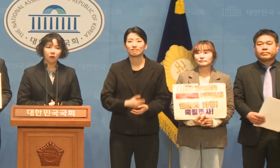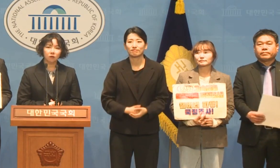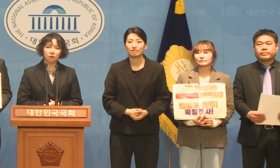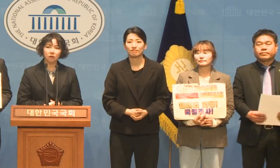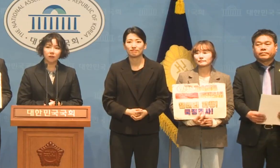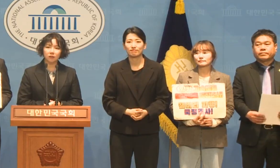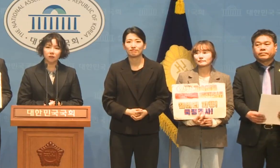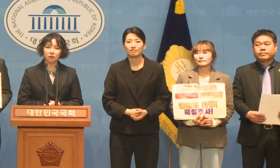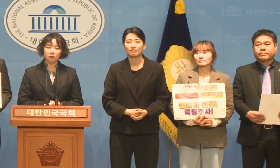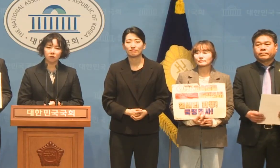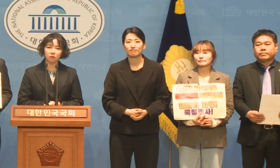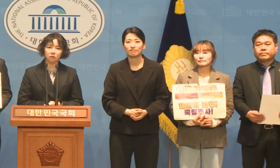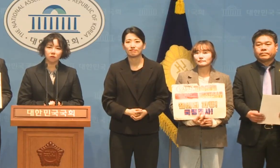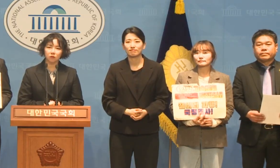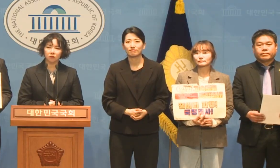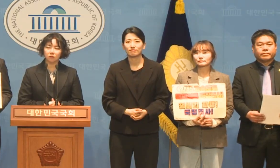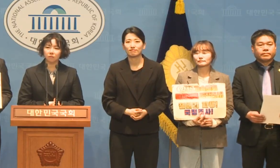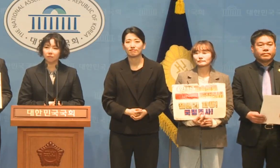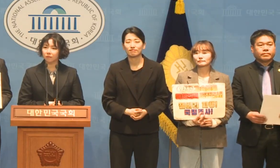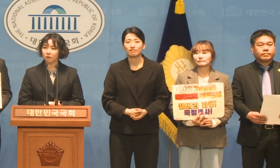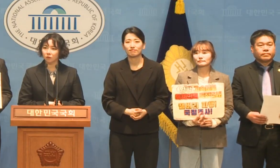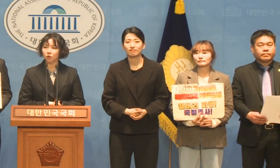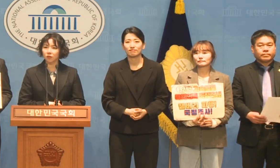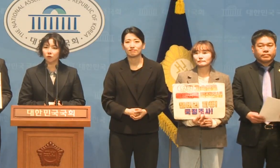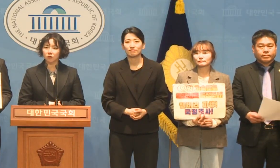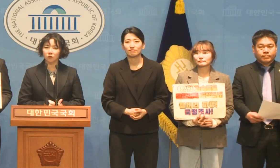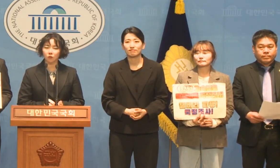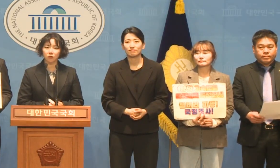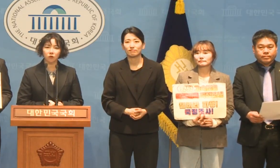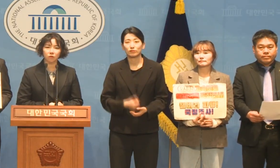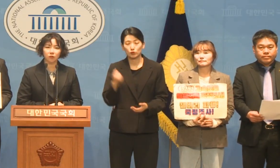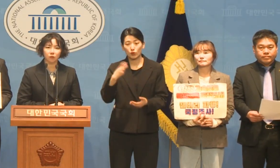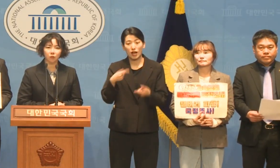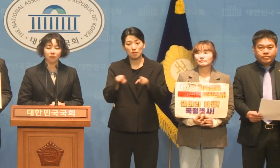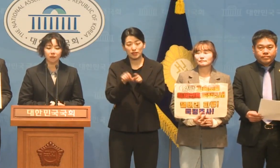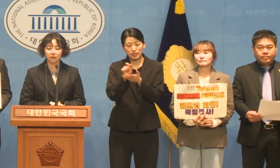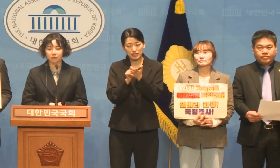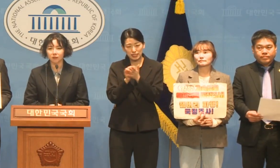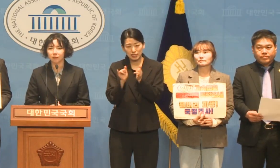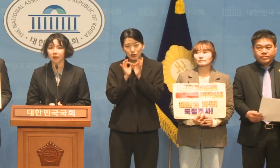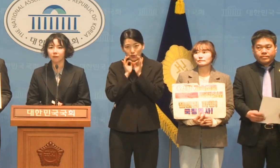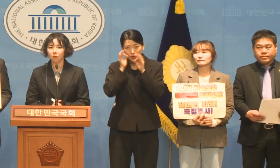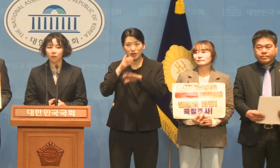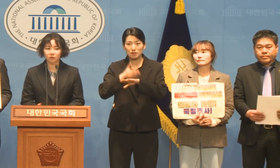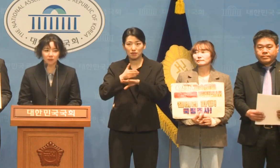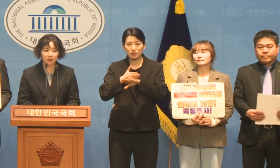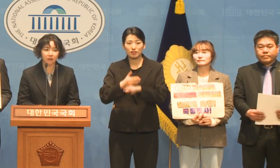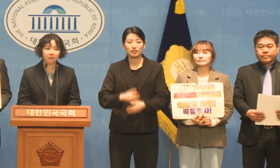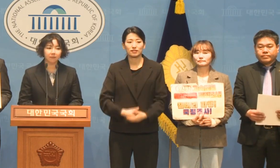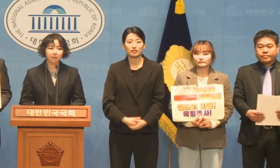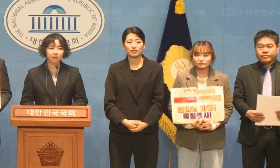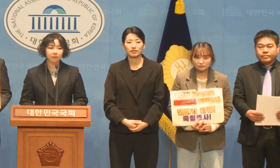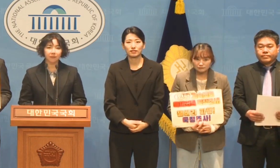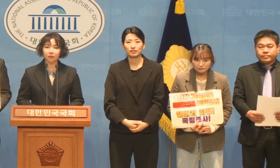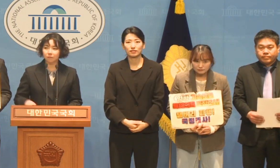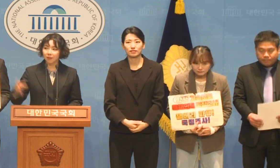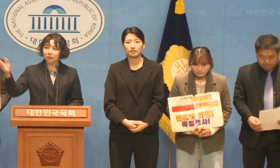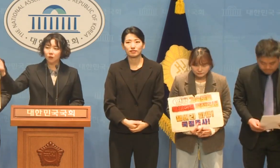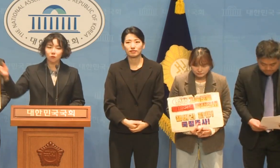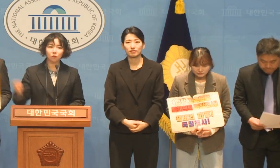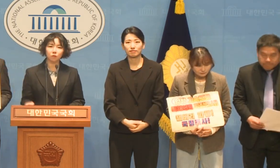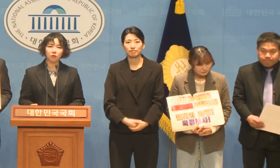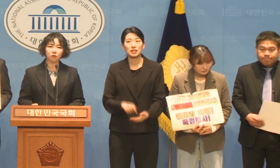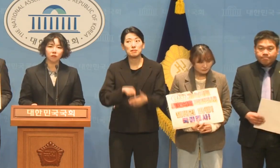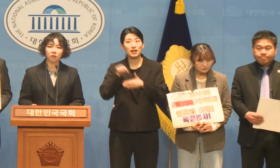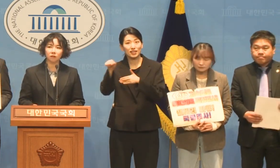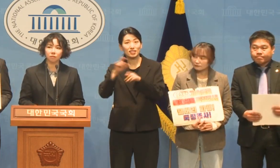드리고 끝까지 저희 취재해 주신 언론 여러분들께도 감사 말씀 드립니다. 고맙습니다. 네,